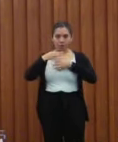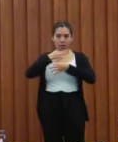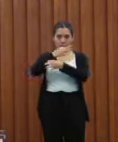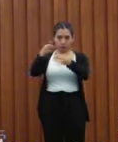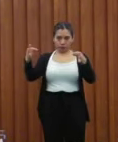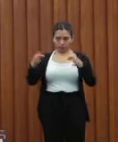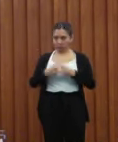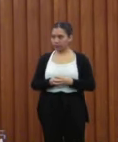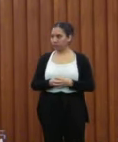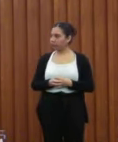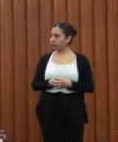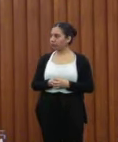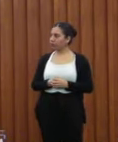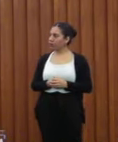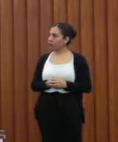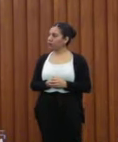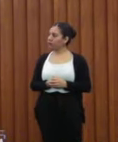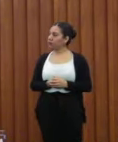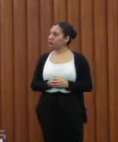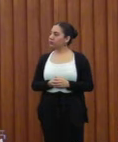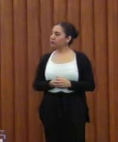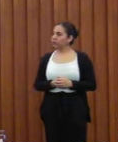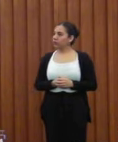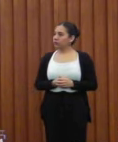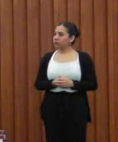¿Hacia dónde tengo que apuntar para allá?